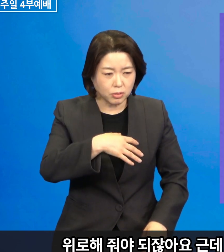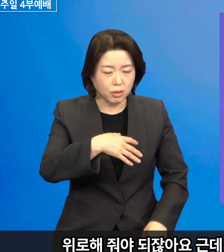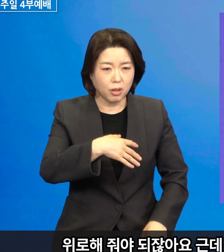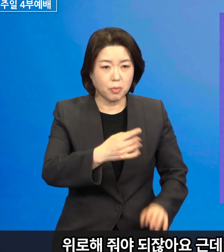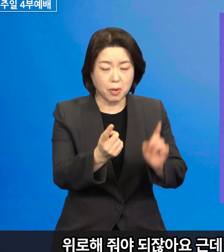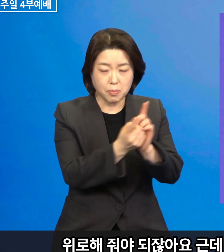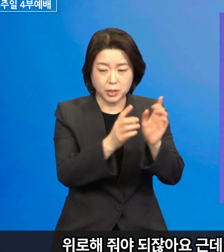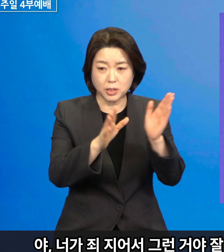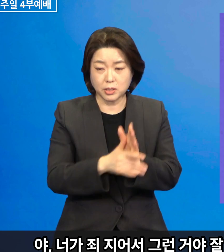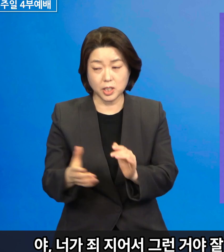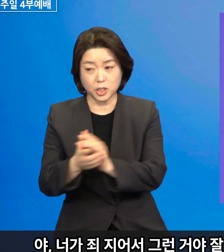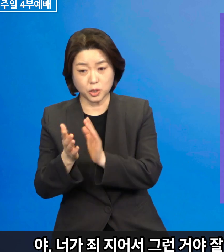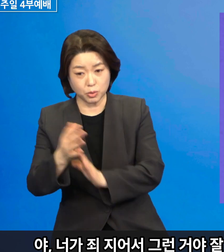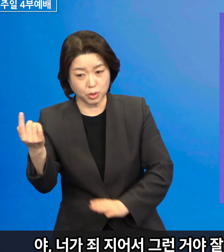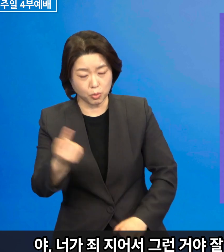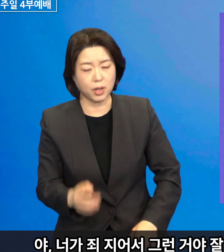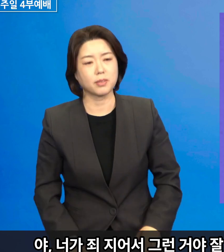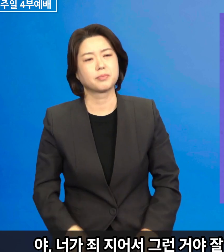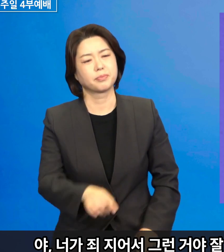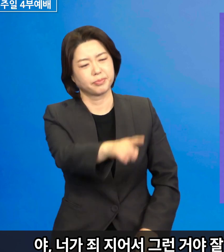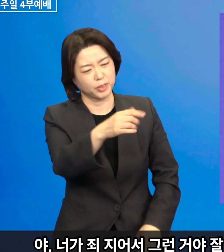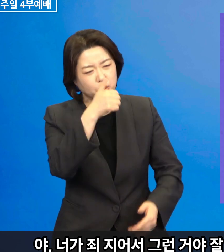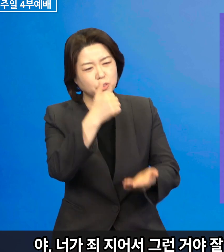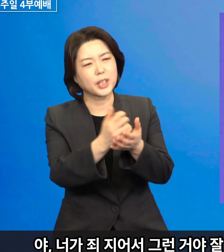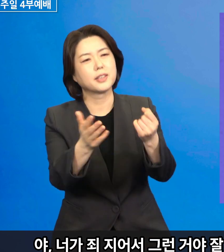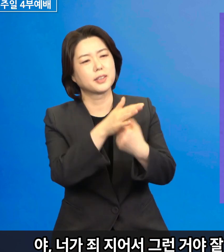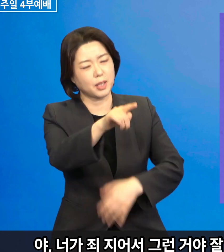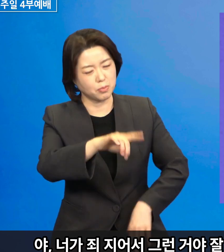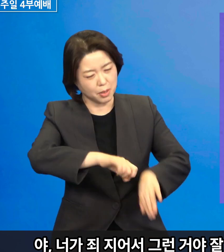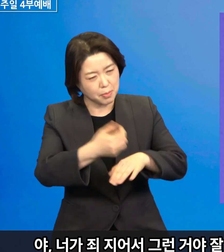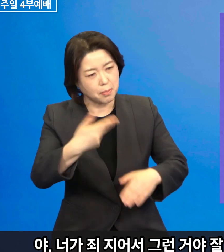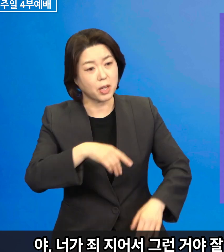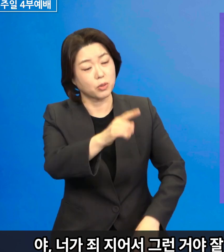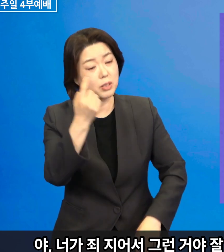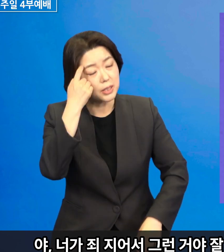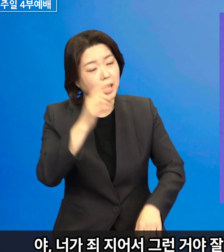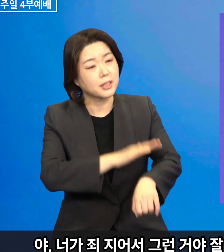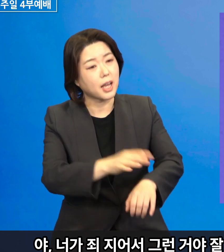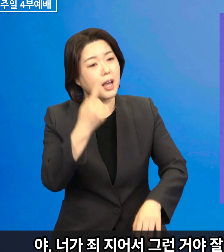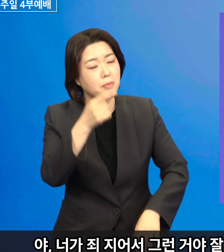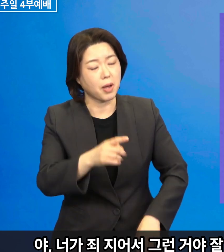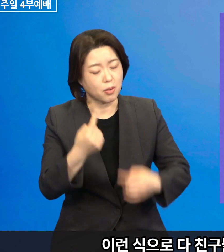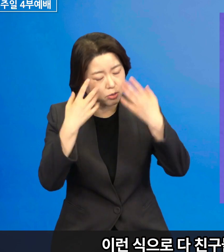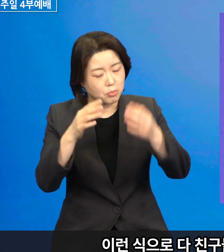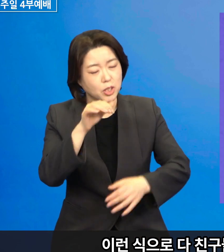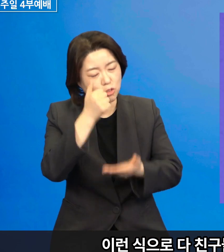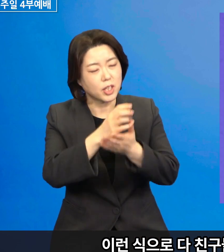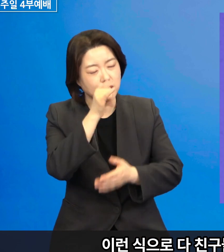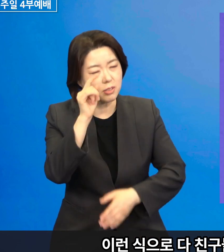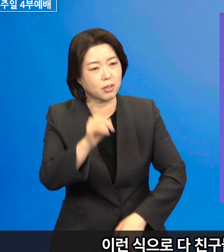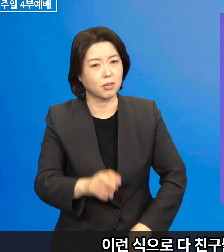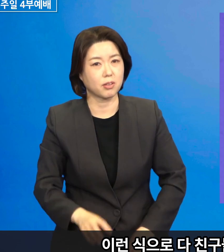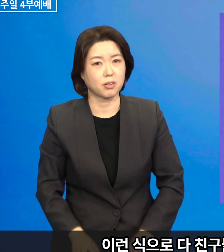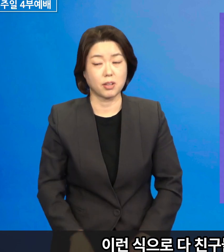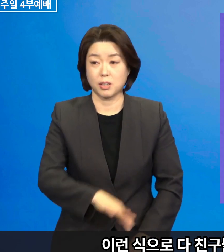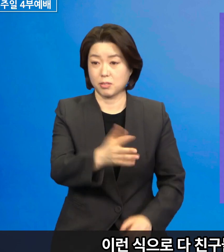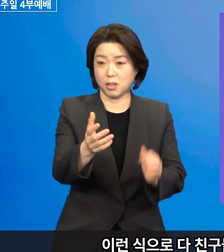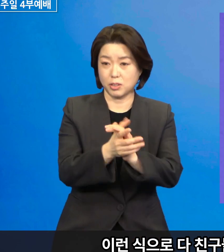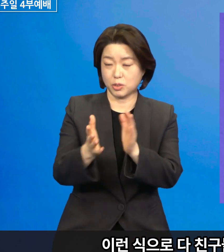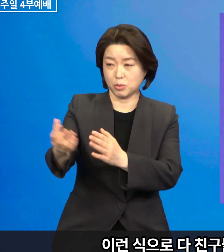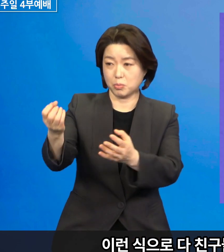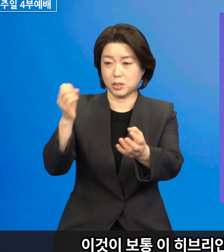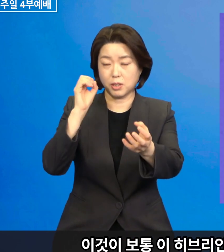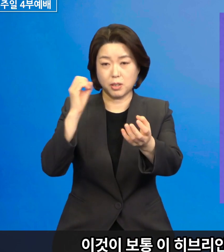와가지고 하는 얘기가 뭐냐면, 야, 너가 죄 지어서 그런 거야. 잘 생각해봐. 분명히 죄가 있었을 거야. 이런 식으로 다 친구들마다 얘기하는